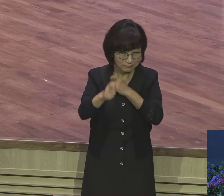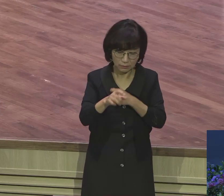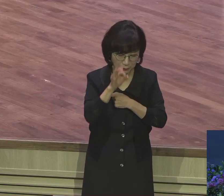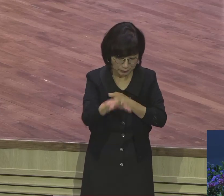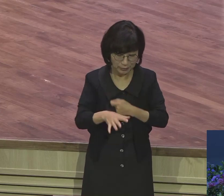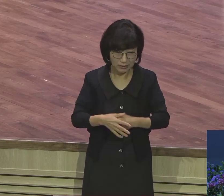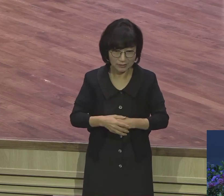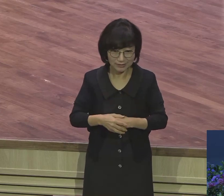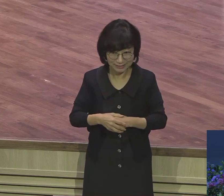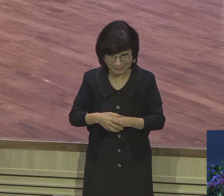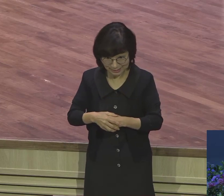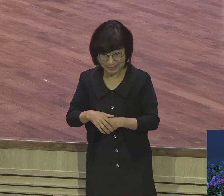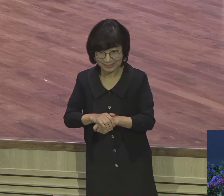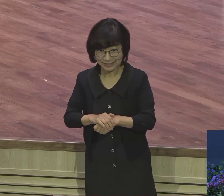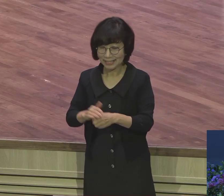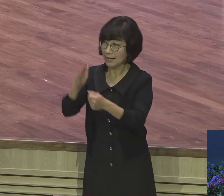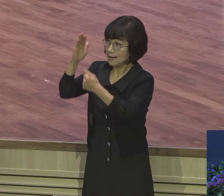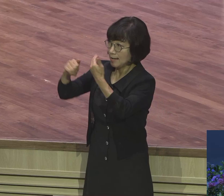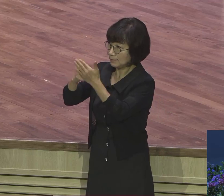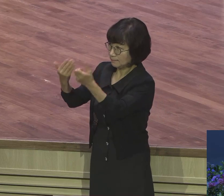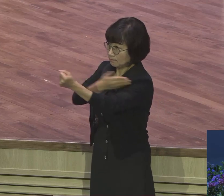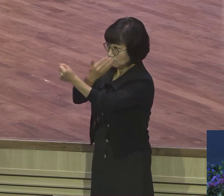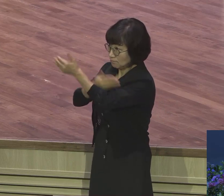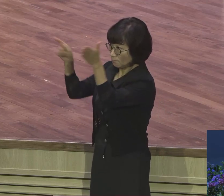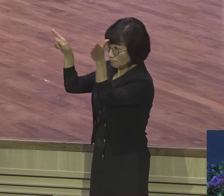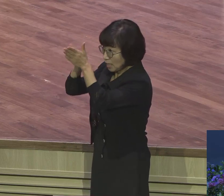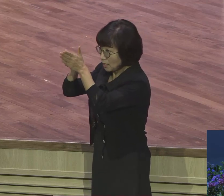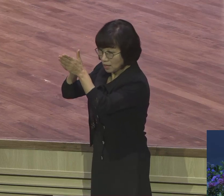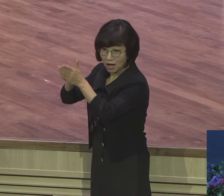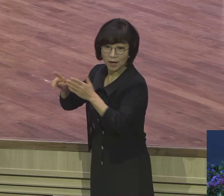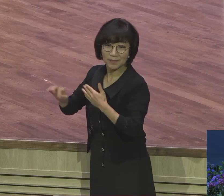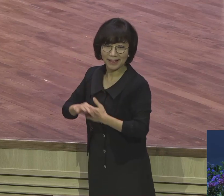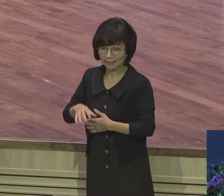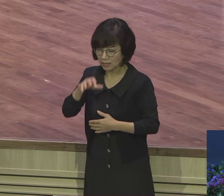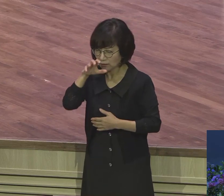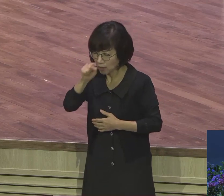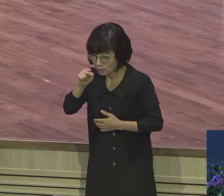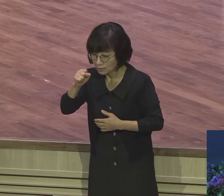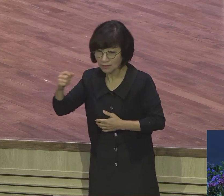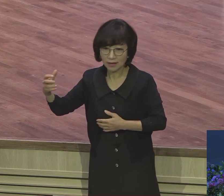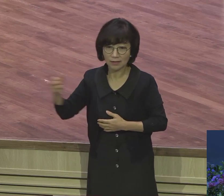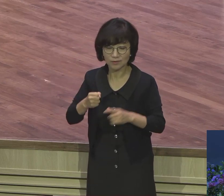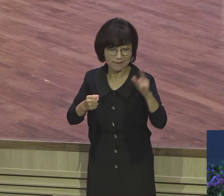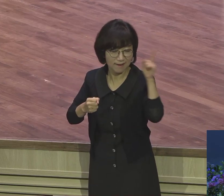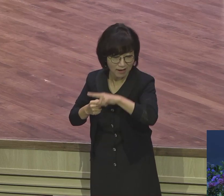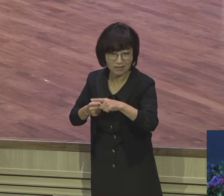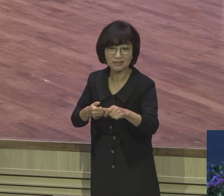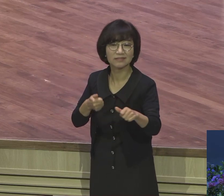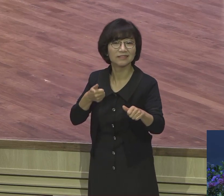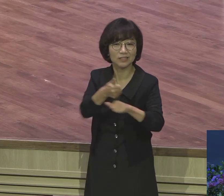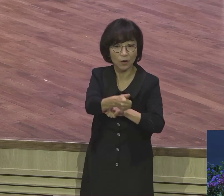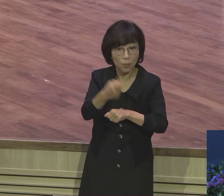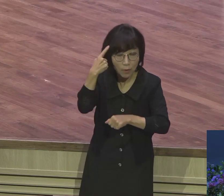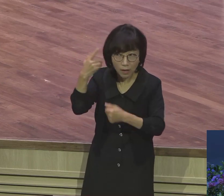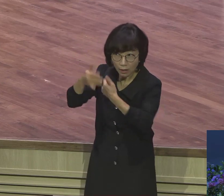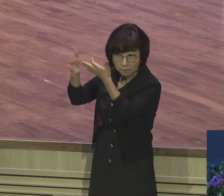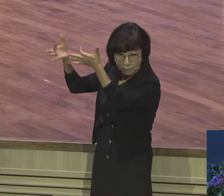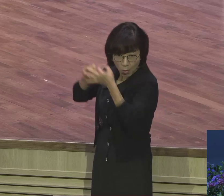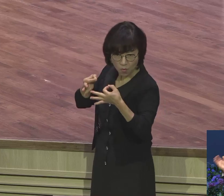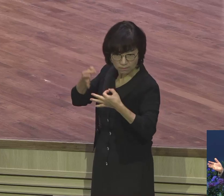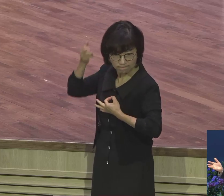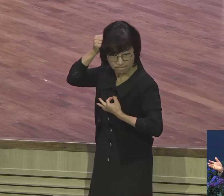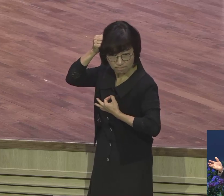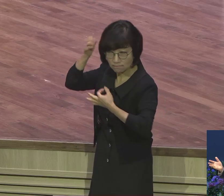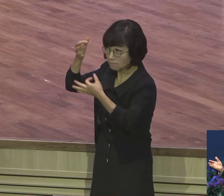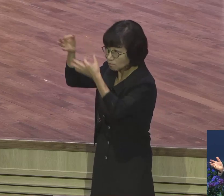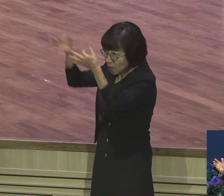주권을 믿는 사람은 선으로 악을 이기는 삶을 살 수 있다. 하나님이 다 알고 계시기 때문에 하나님이